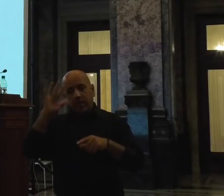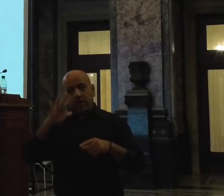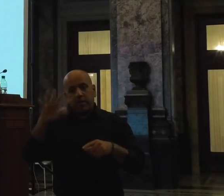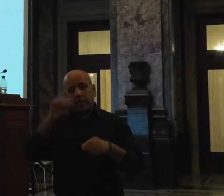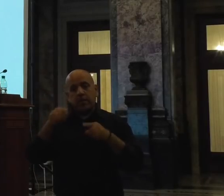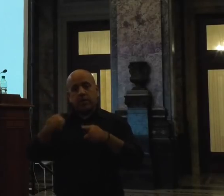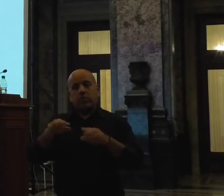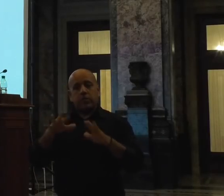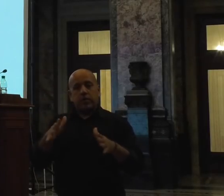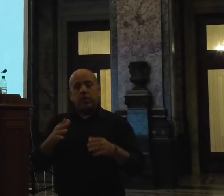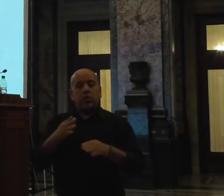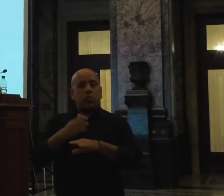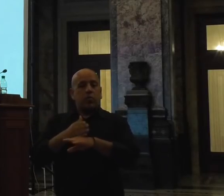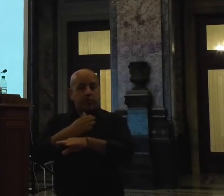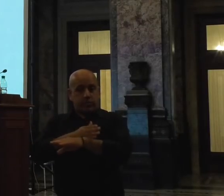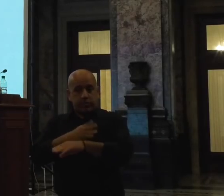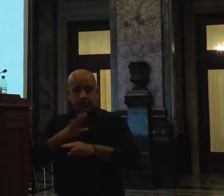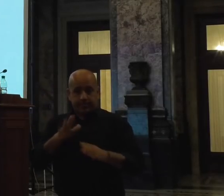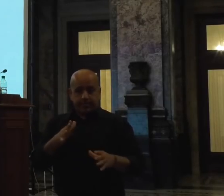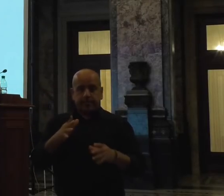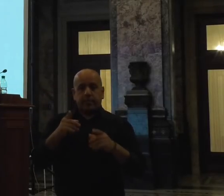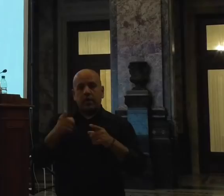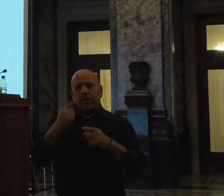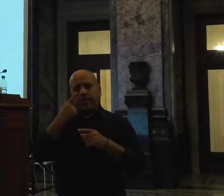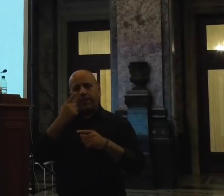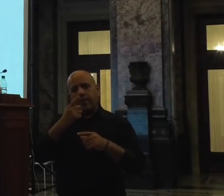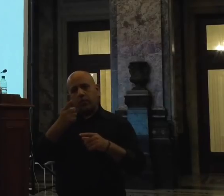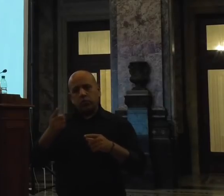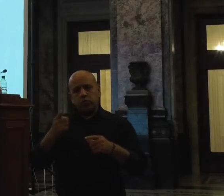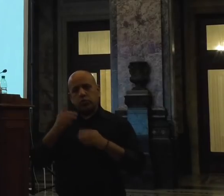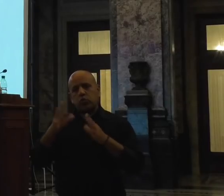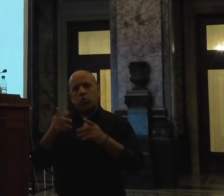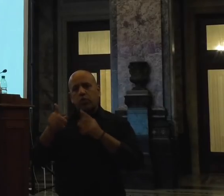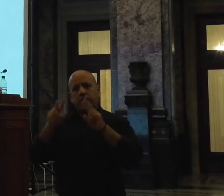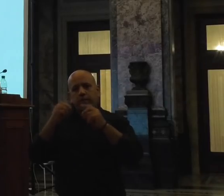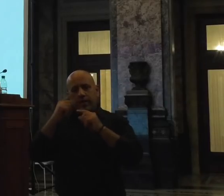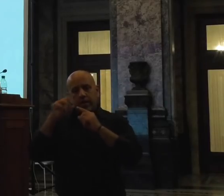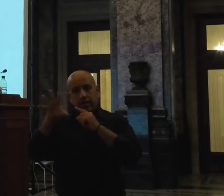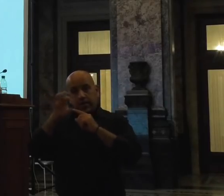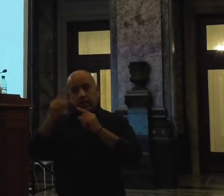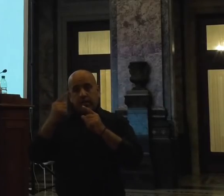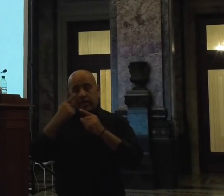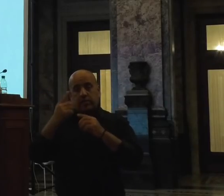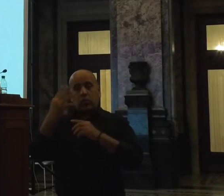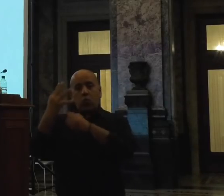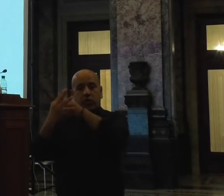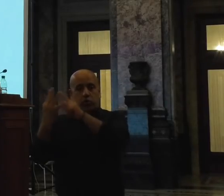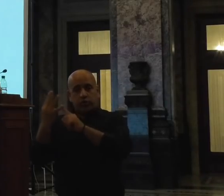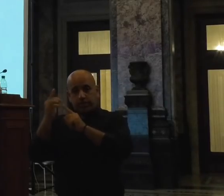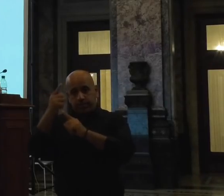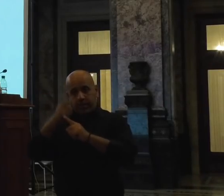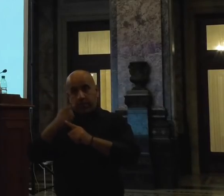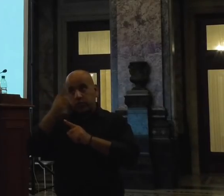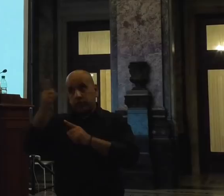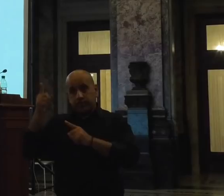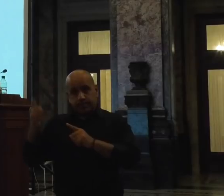un pre-post, un diseño pre-post. Vemos cuál es el rendimiento perceptual en estas cuatro localidades. Después